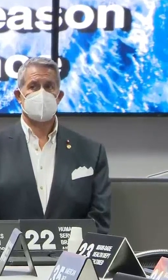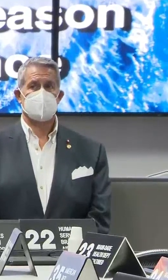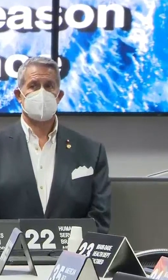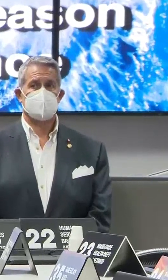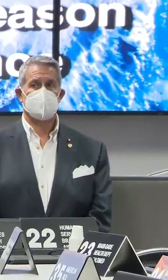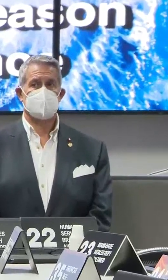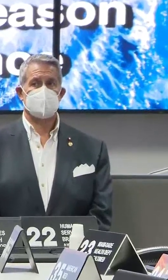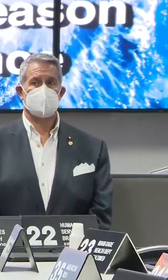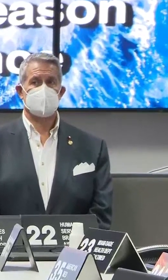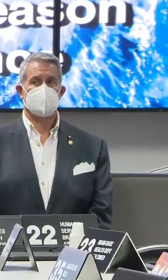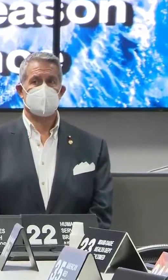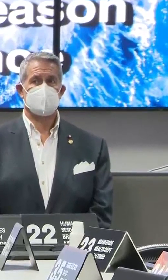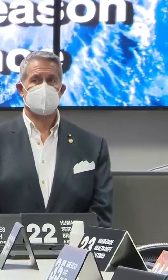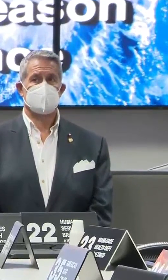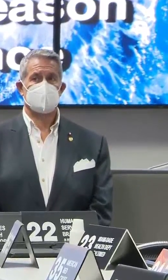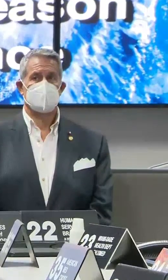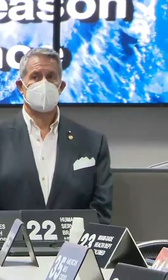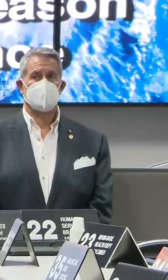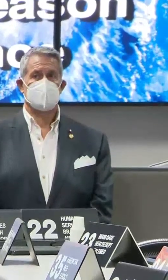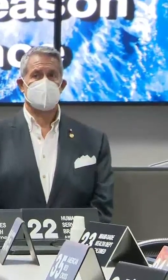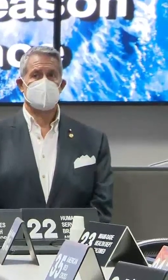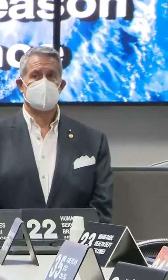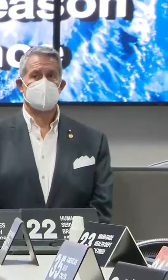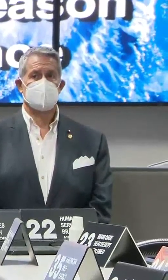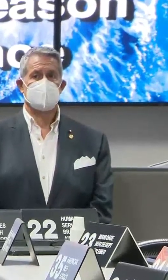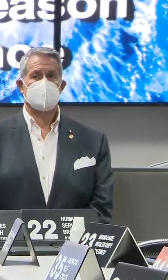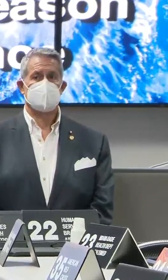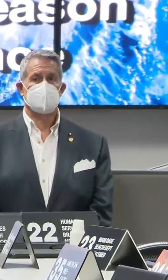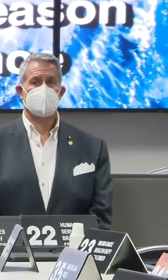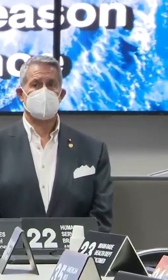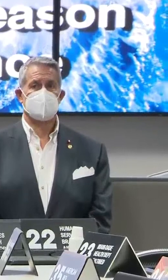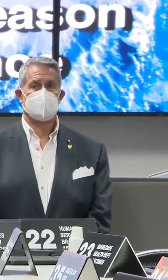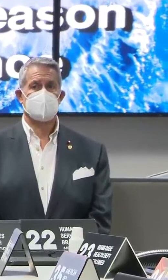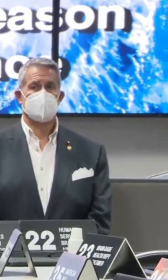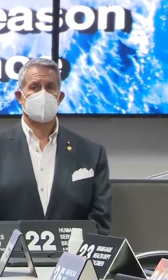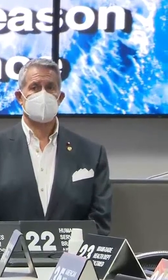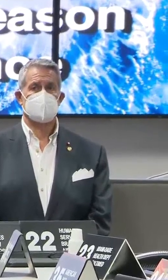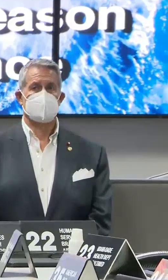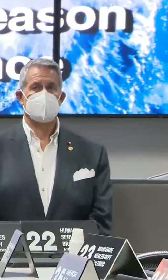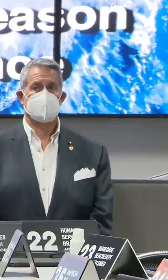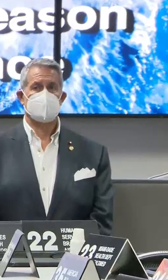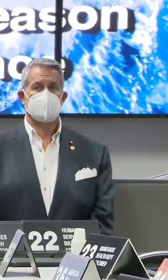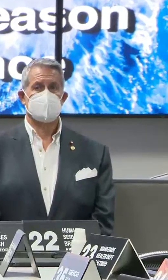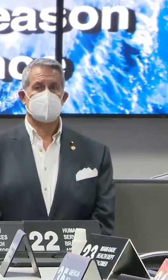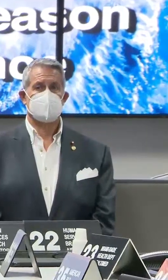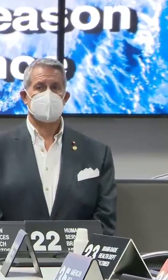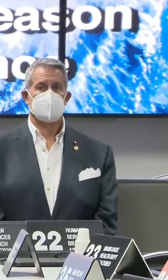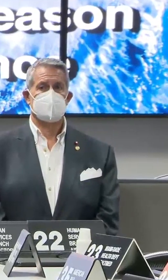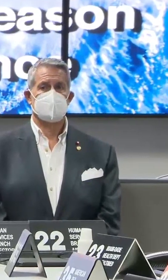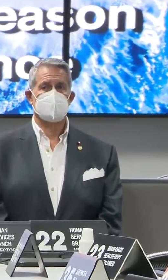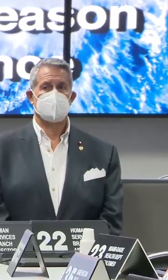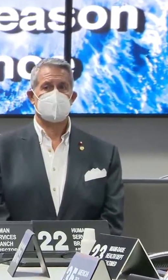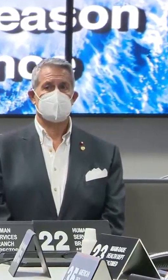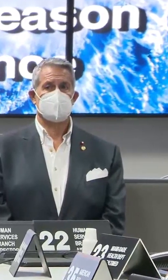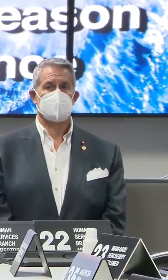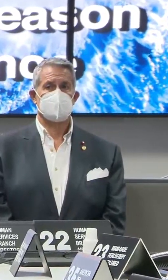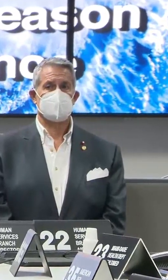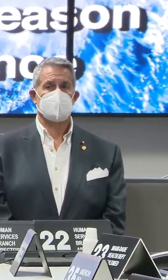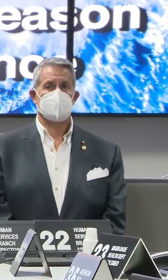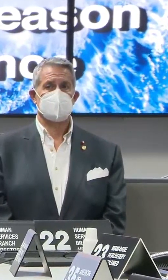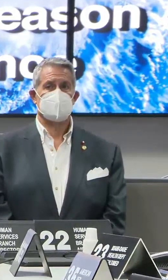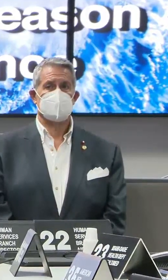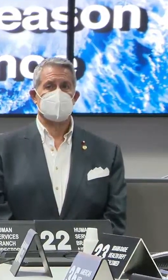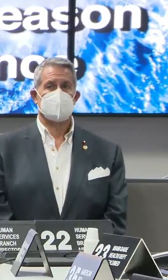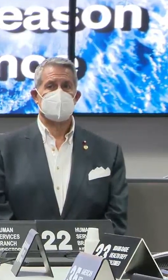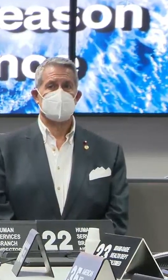nuestras operaciones para estar preparados. El pronóstico este año es para una temporada por encima